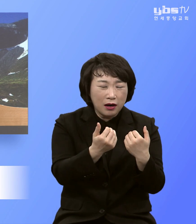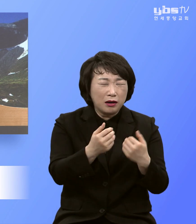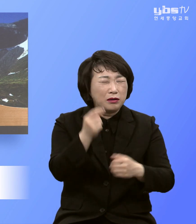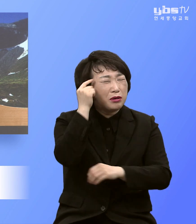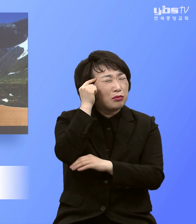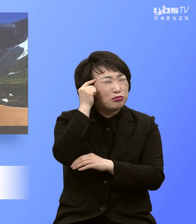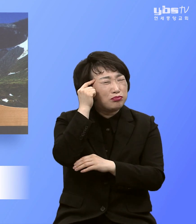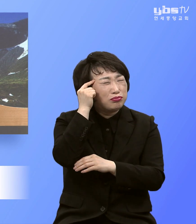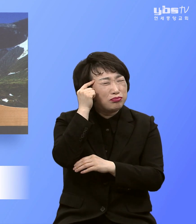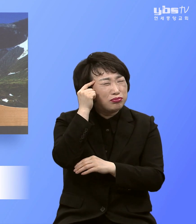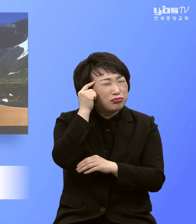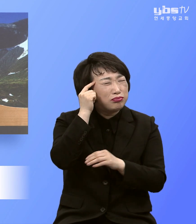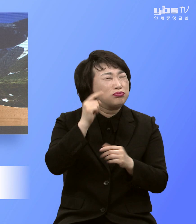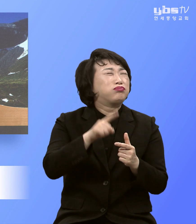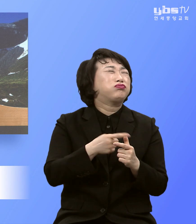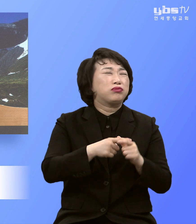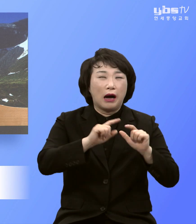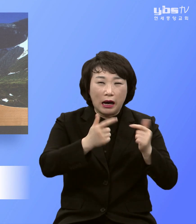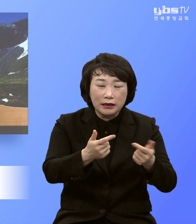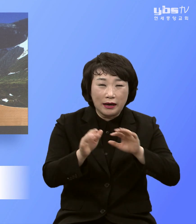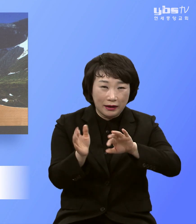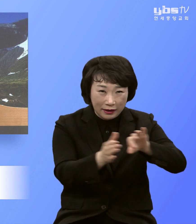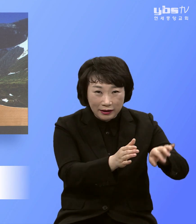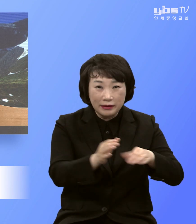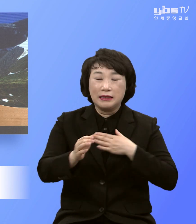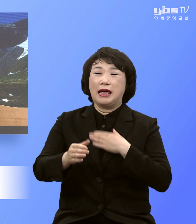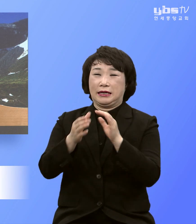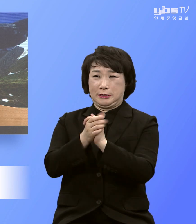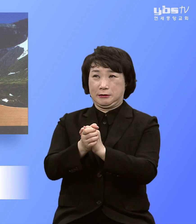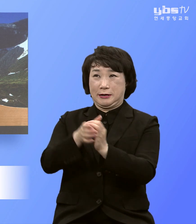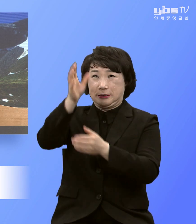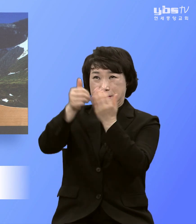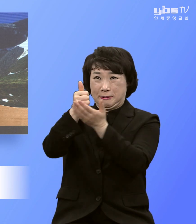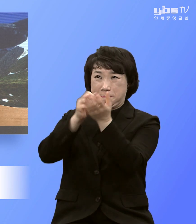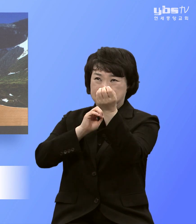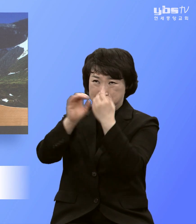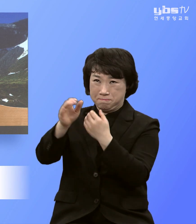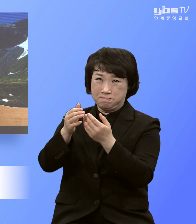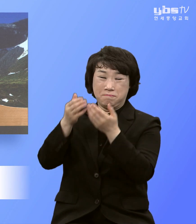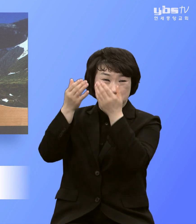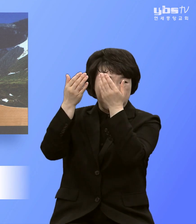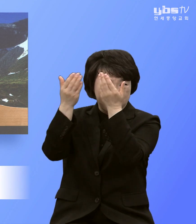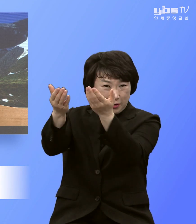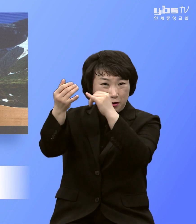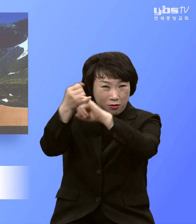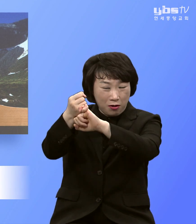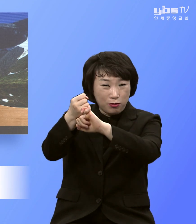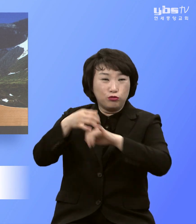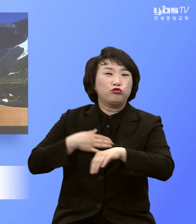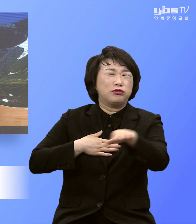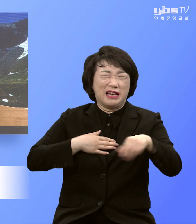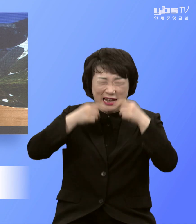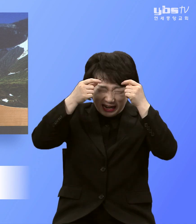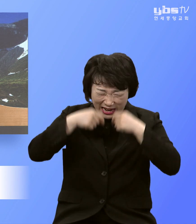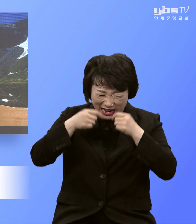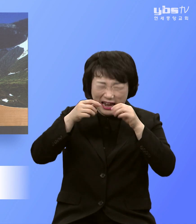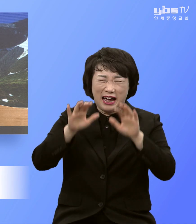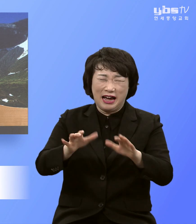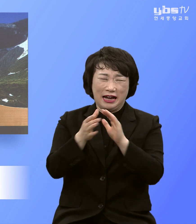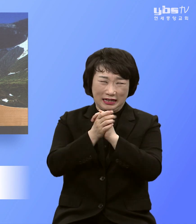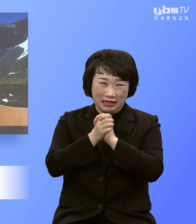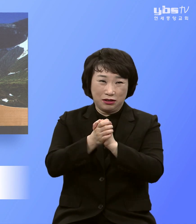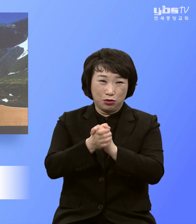묵상이 아니라 아주 내 기도를 하나님께 상달시키는 아주 심한 통곡과